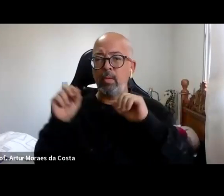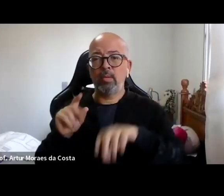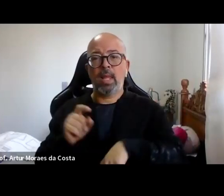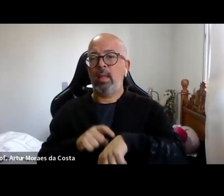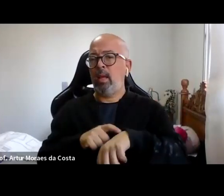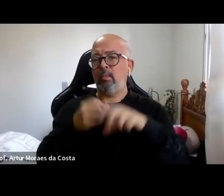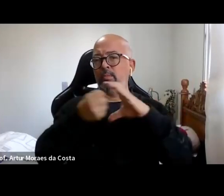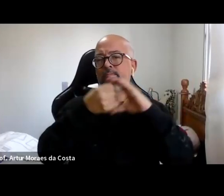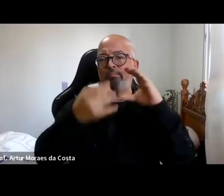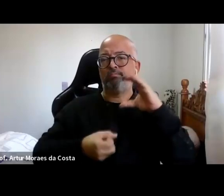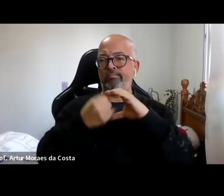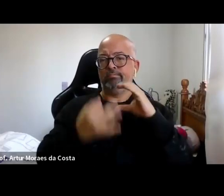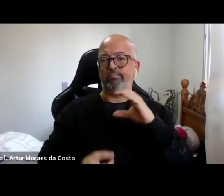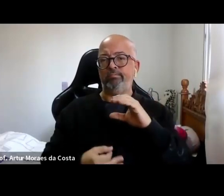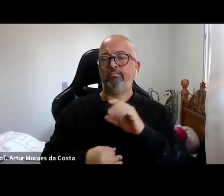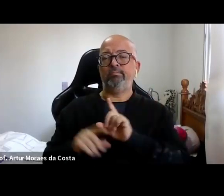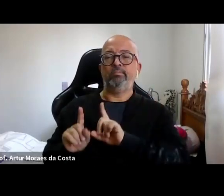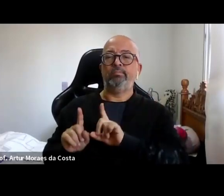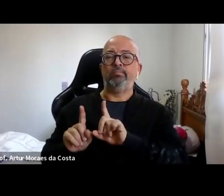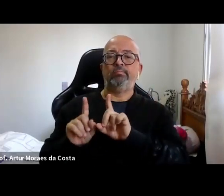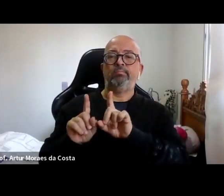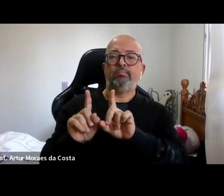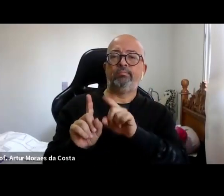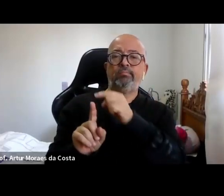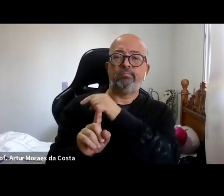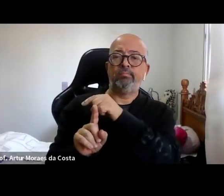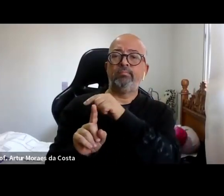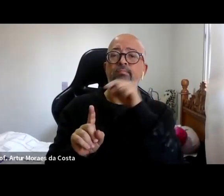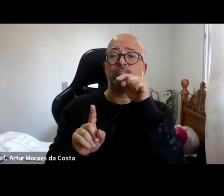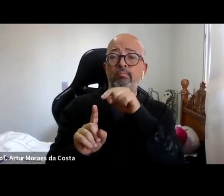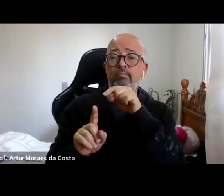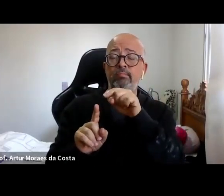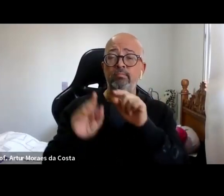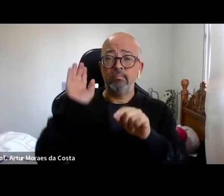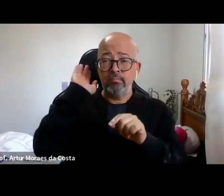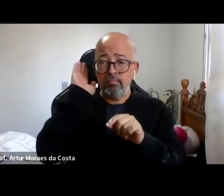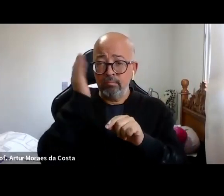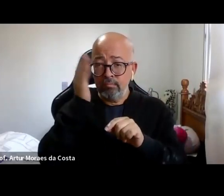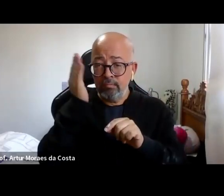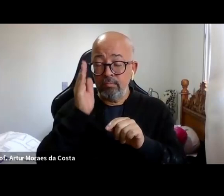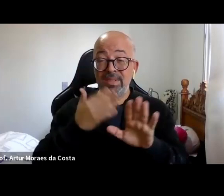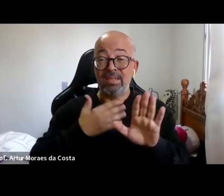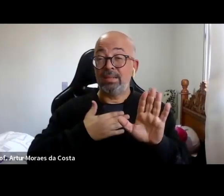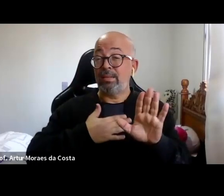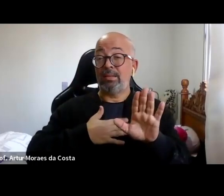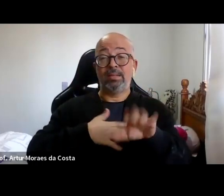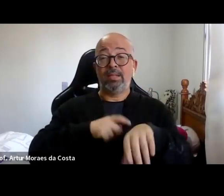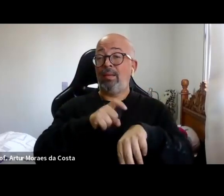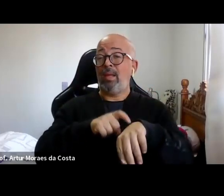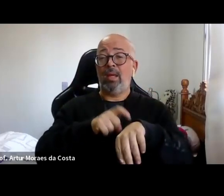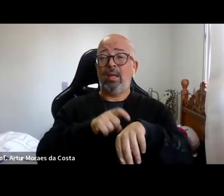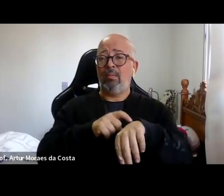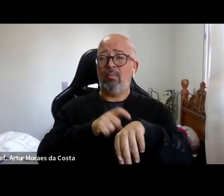asociaciones de guías intérpretes y las asociaciones de y para sordociego juegan un papel fundamental organizando